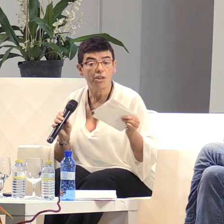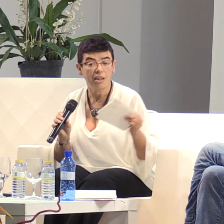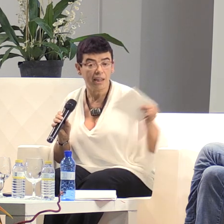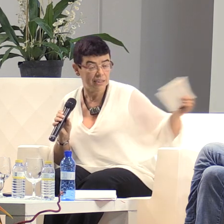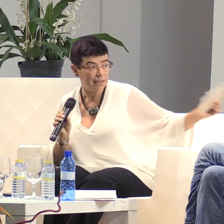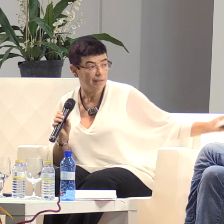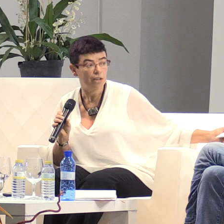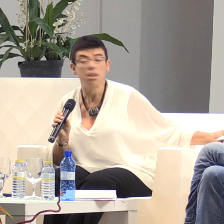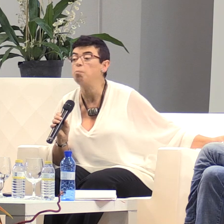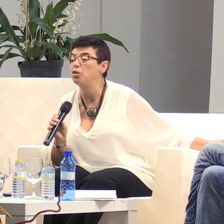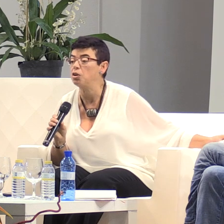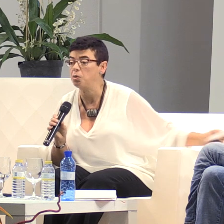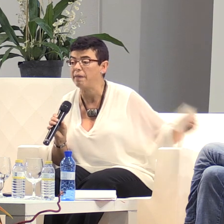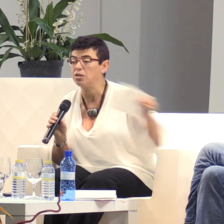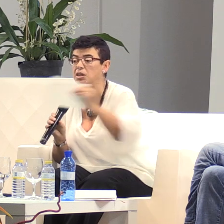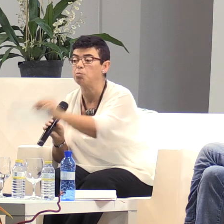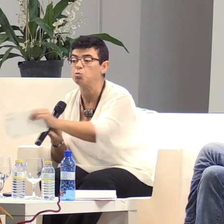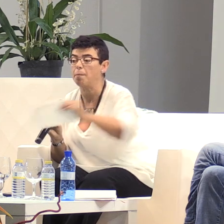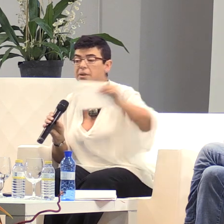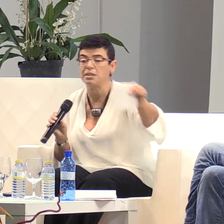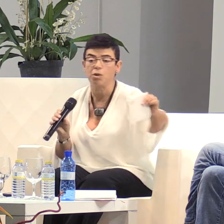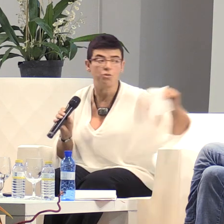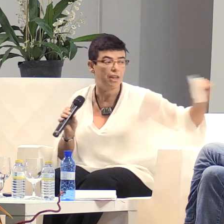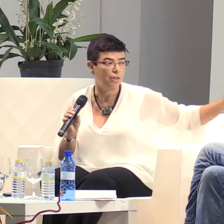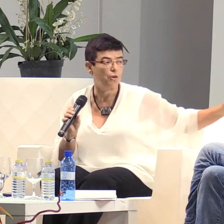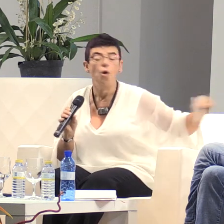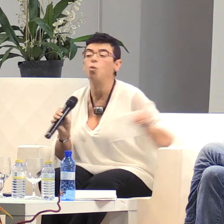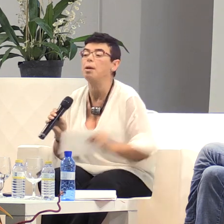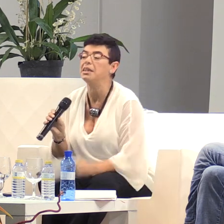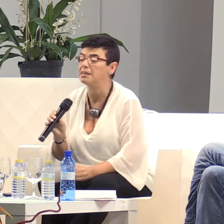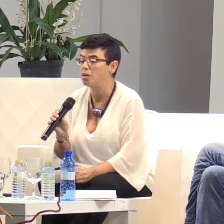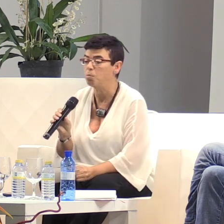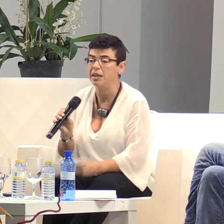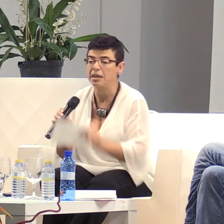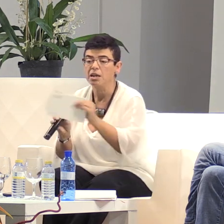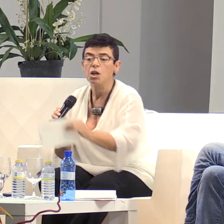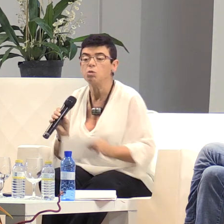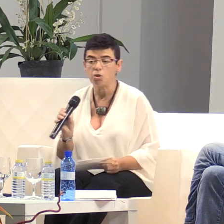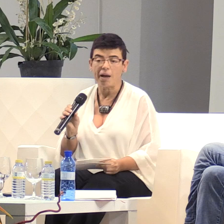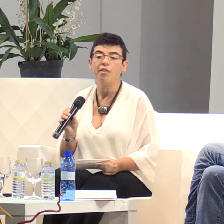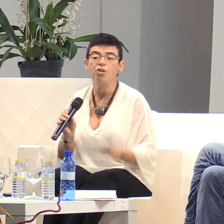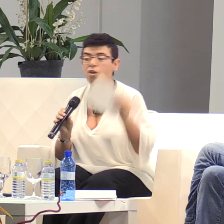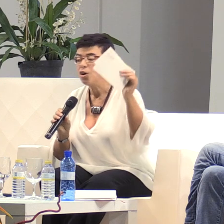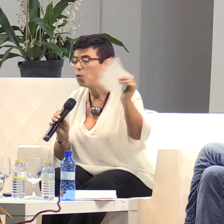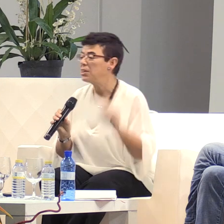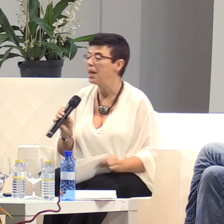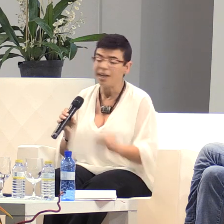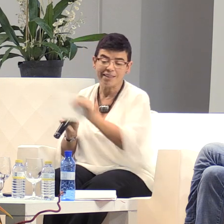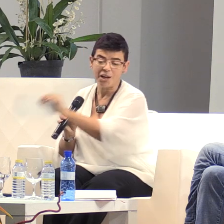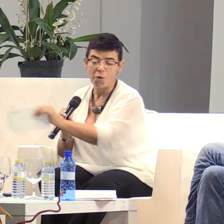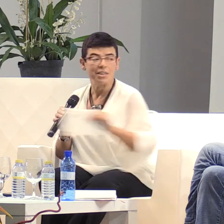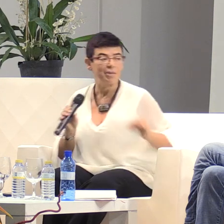tenemos conciencia de que es a través de los impuestos de los ciudadanos, seamos una empresa, una asociación o una administración pública, nuestro pagador no